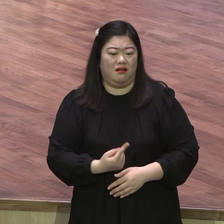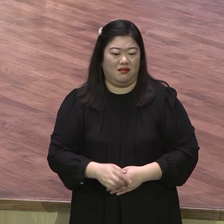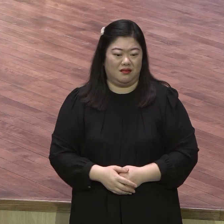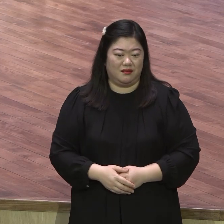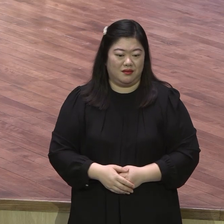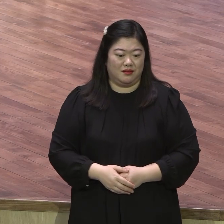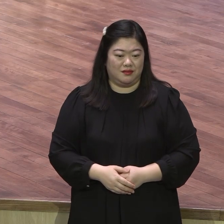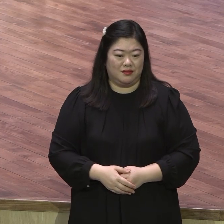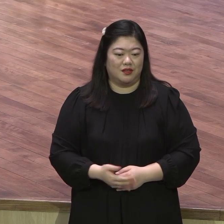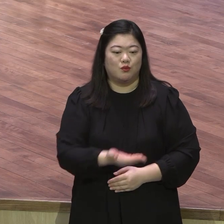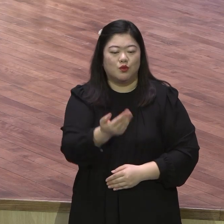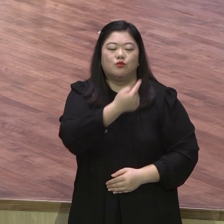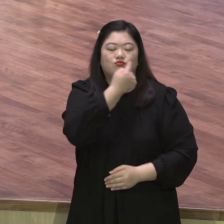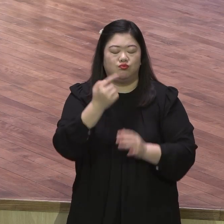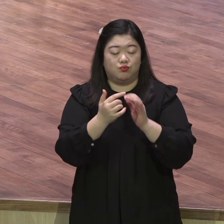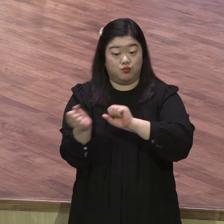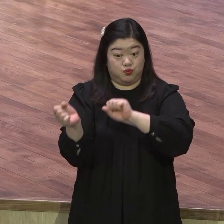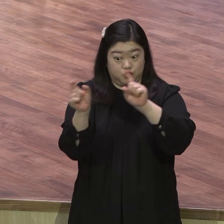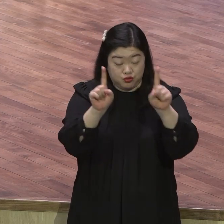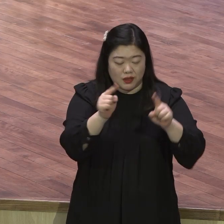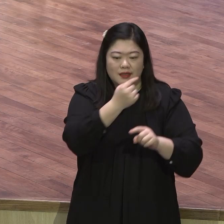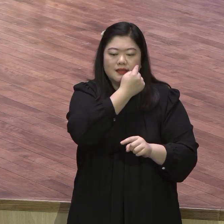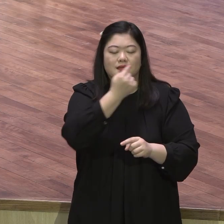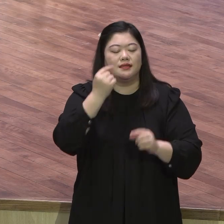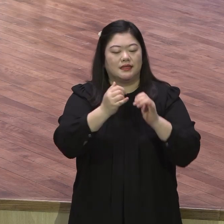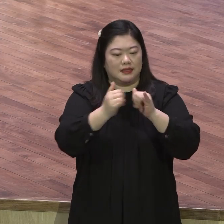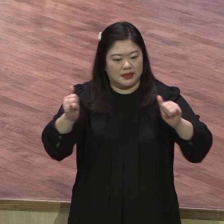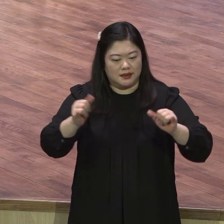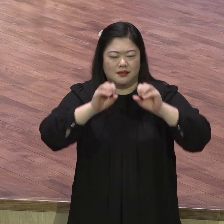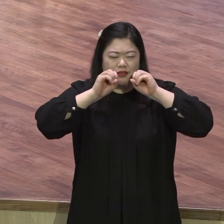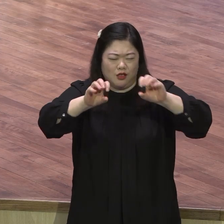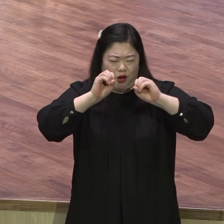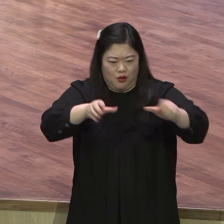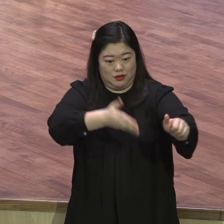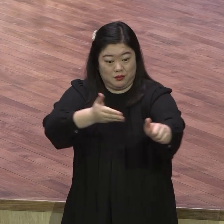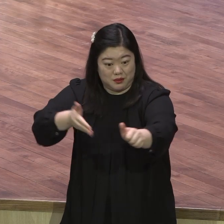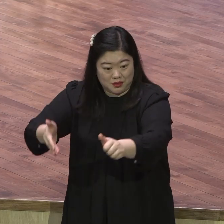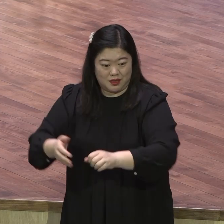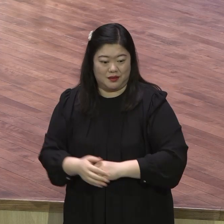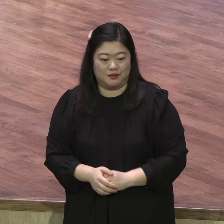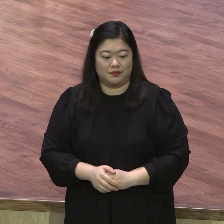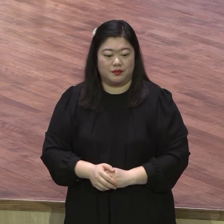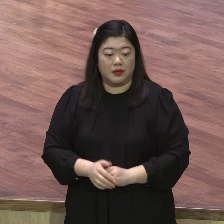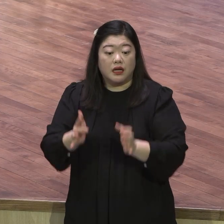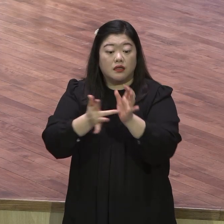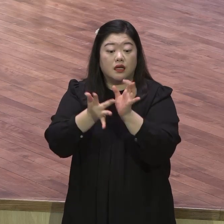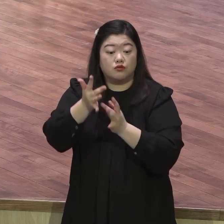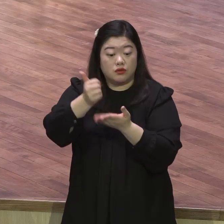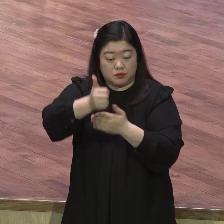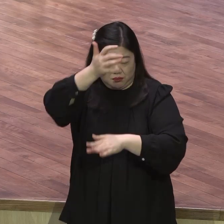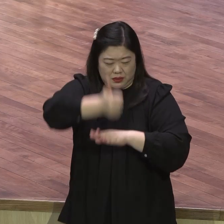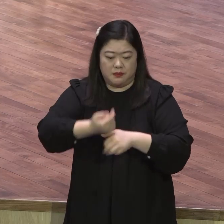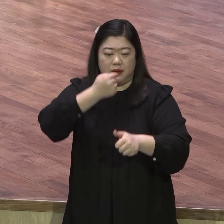부활의 정인되시길 바랍니다. 부활의 정인되. 제자들에게 기회를 주었습니다. 부활의 정인되라고.